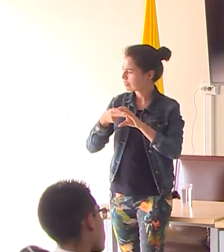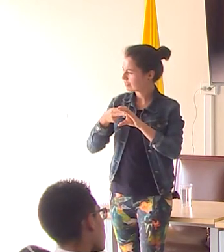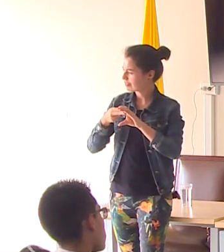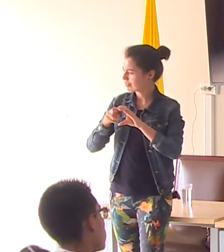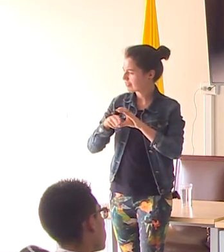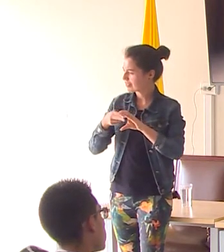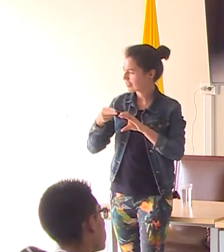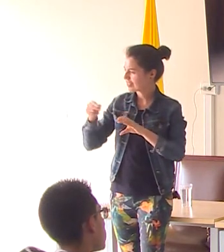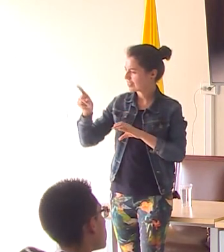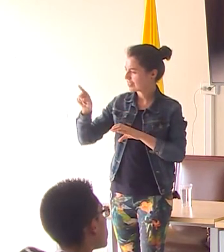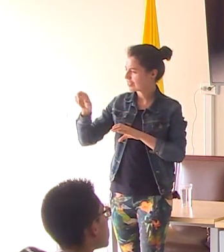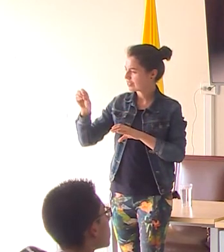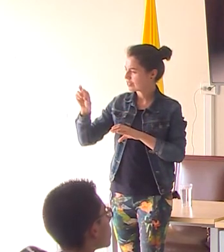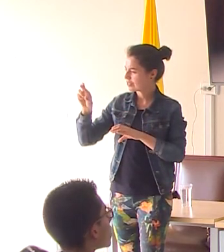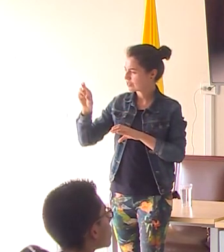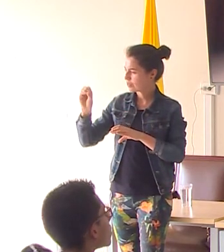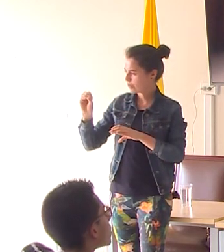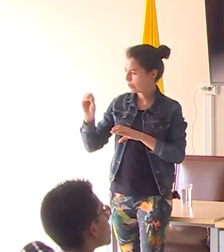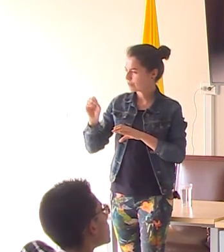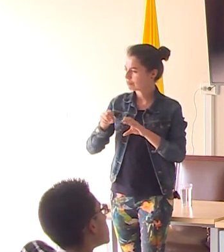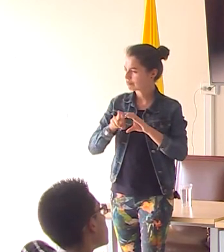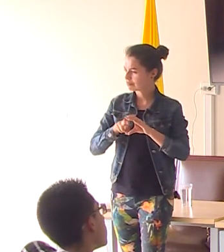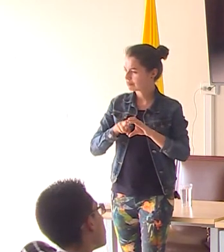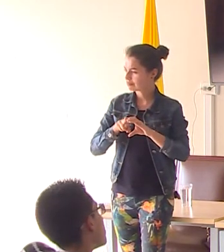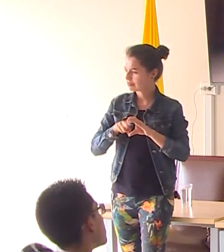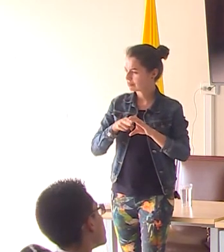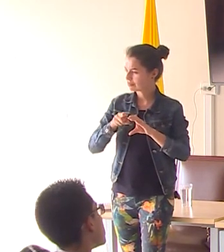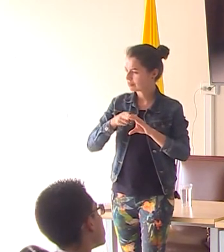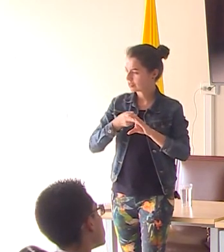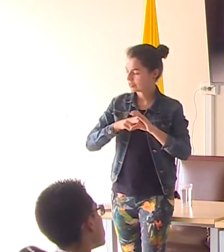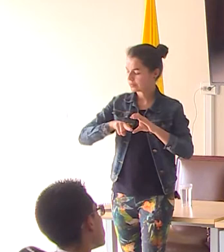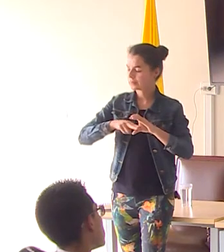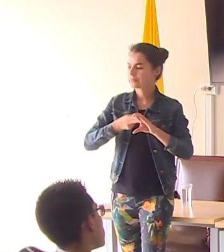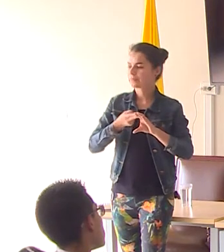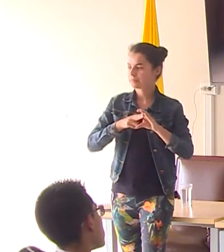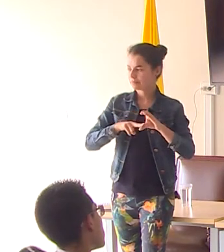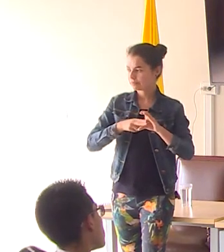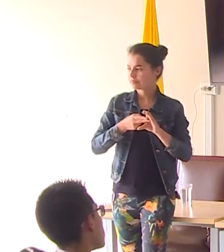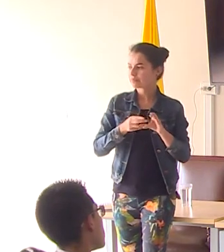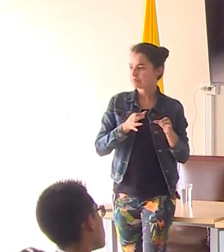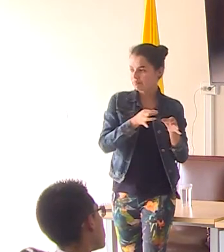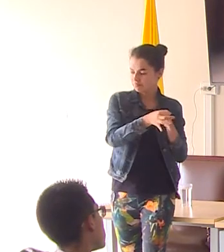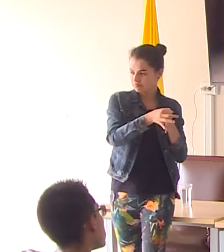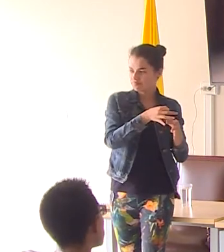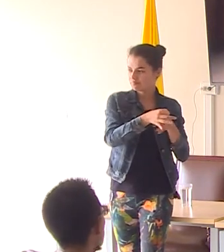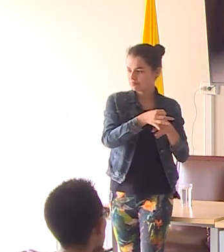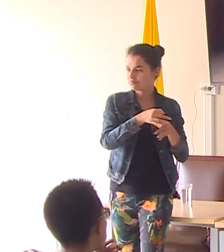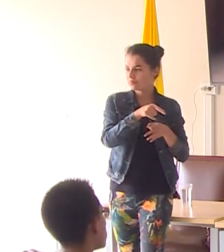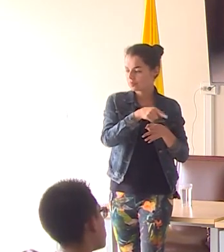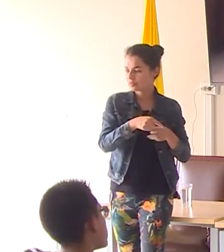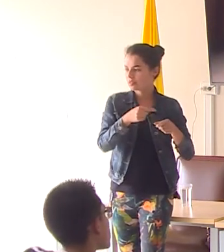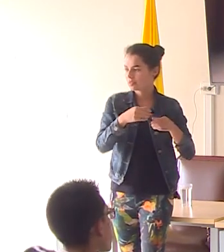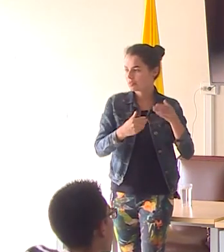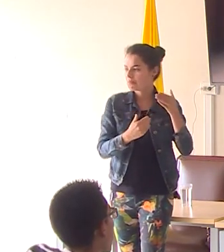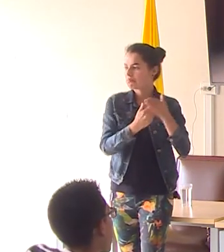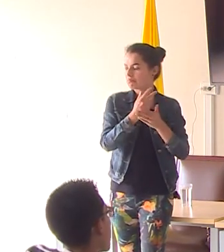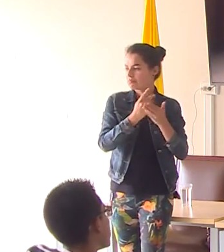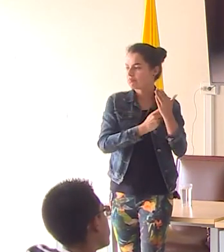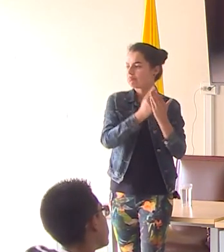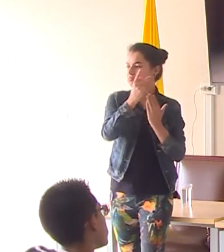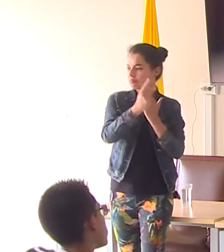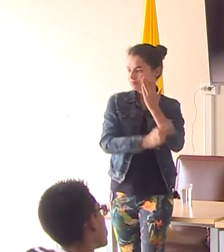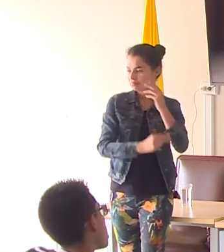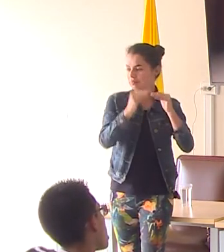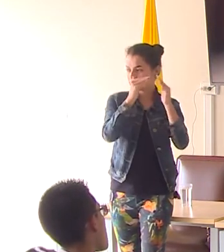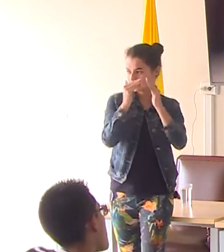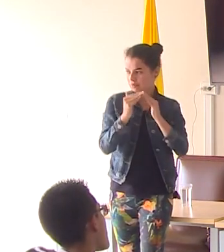la forma en que se está digamos el modelo que actualmente está teniendo el proceso de urbanización y la búsqueda por generar